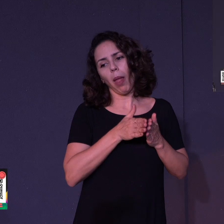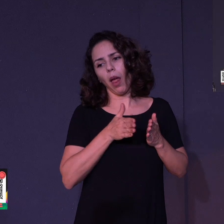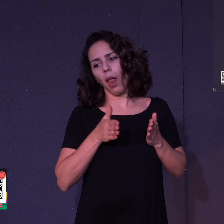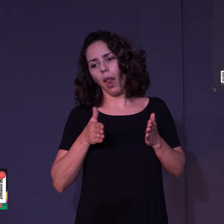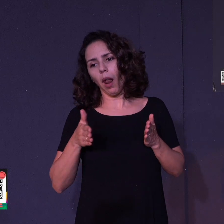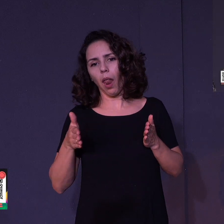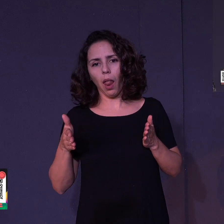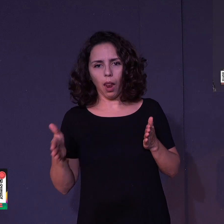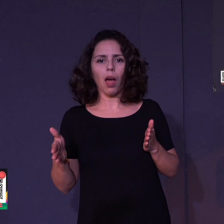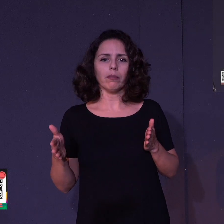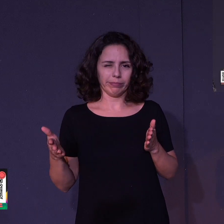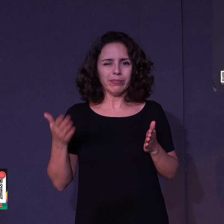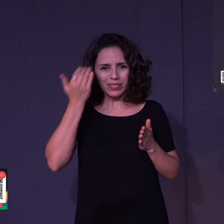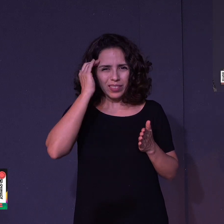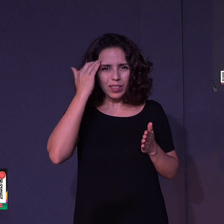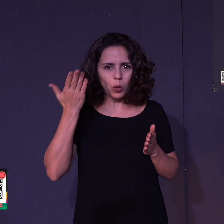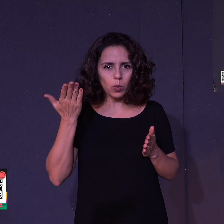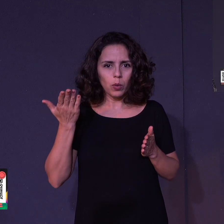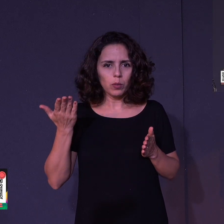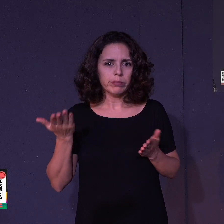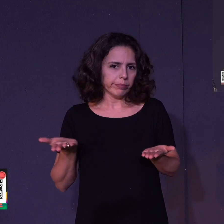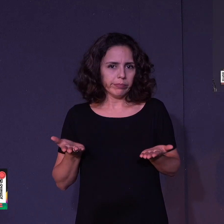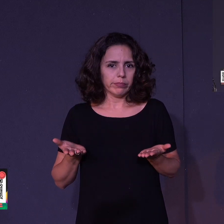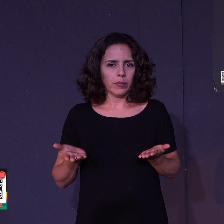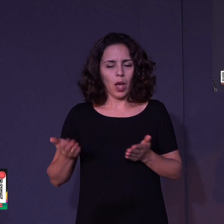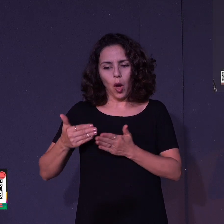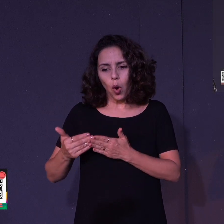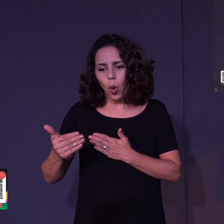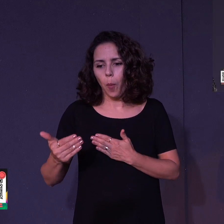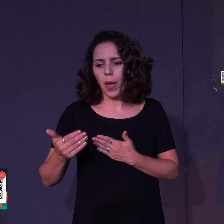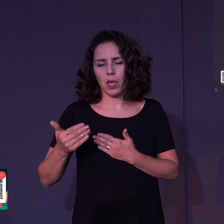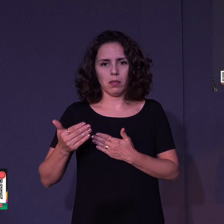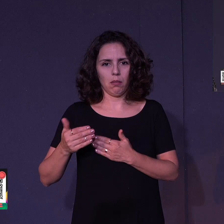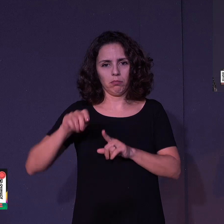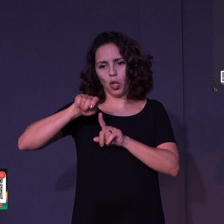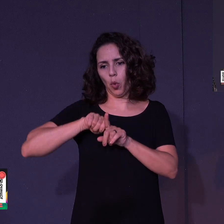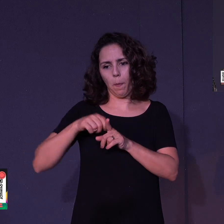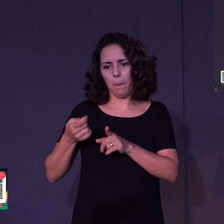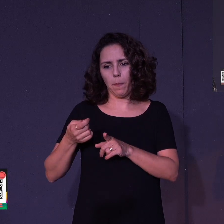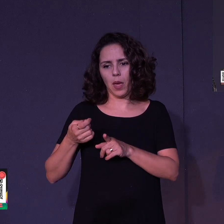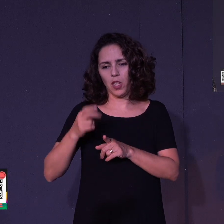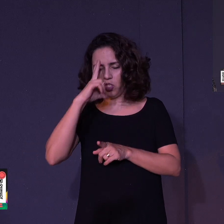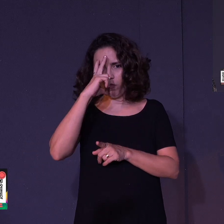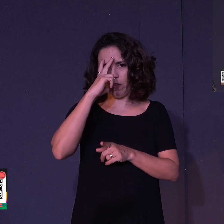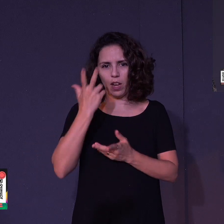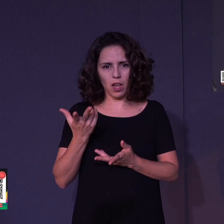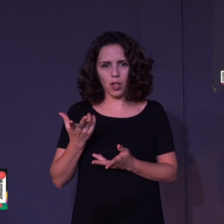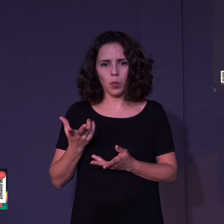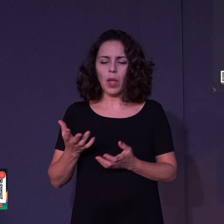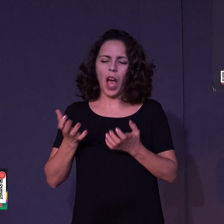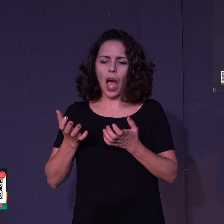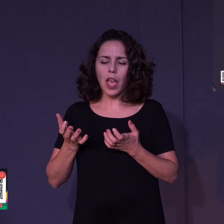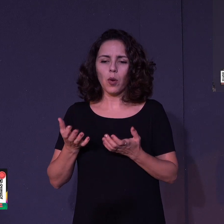discernir espiritualmente acerca de tudo. Não estou falando aqui de espiritualizar tudo. Eu quero comer um sanduíche